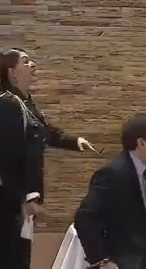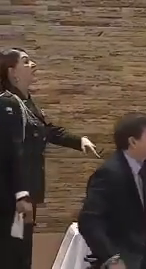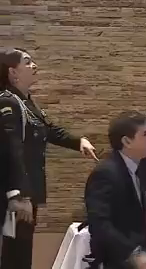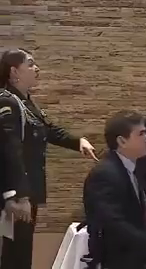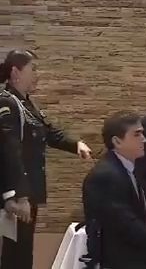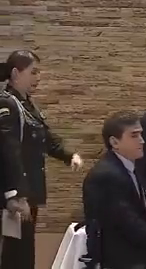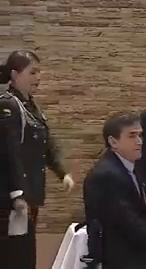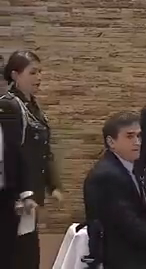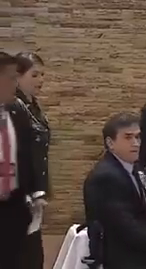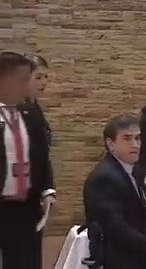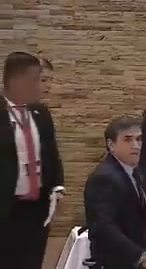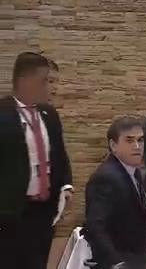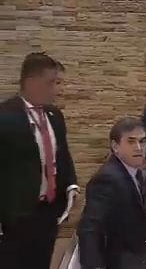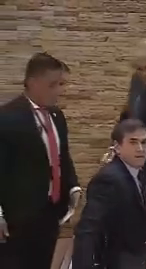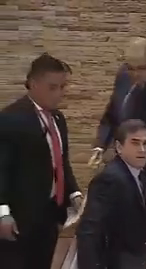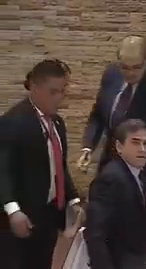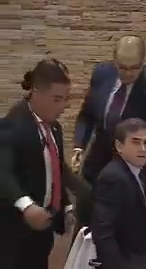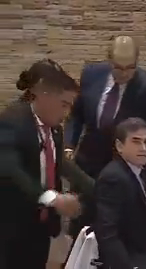fotografía oficial.